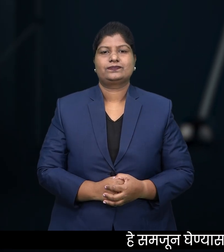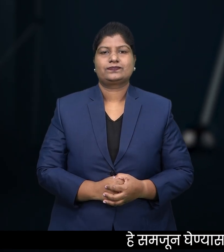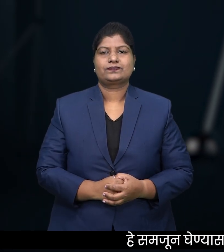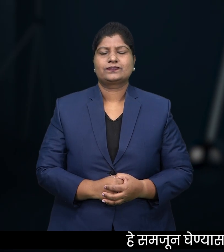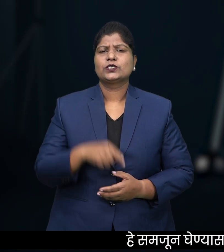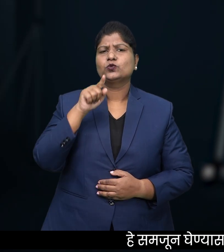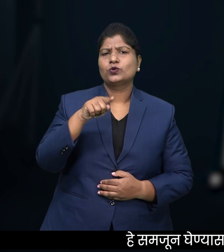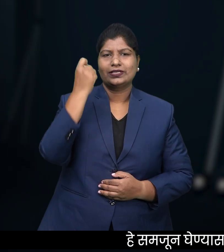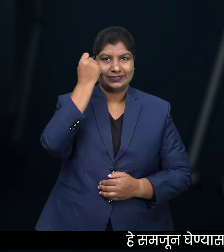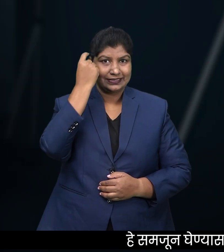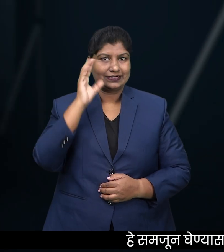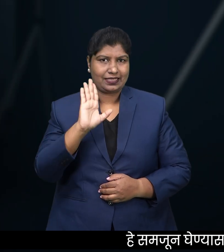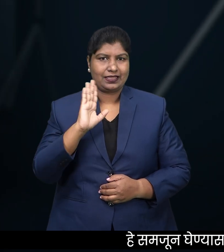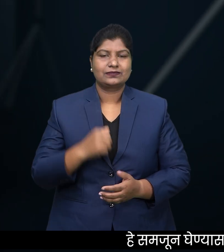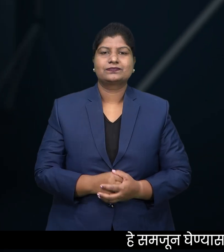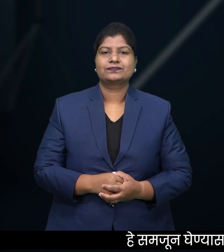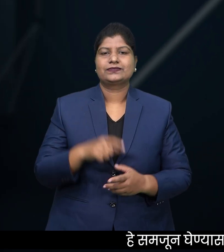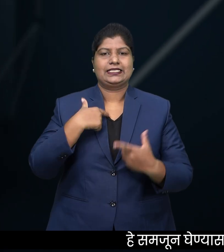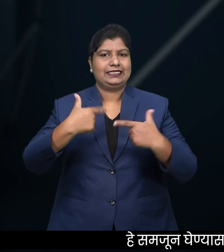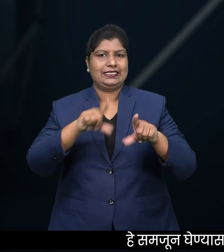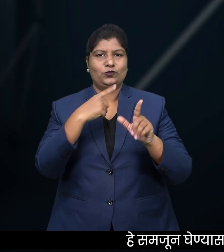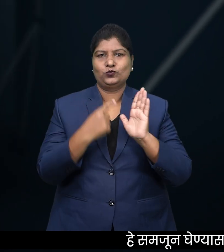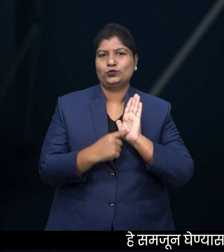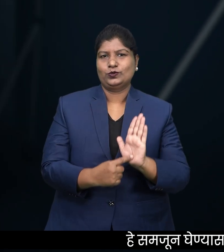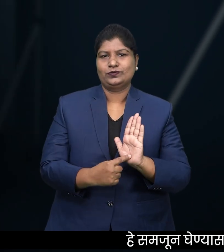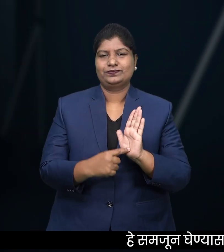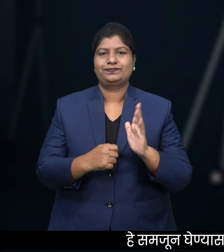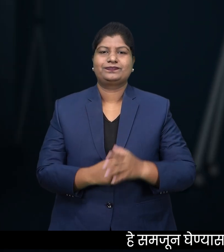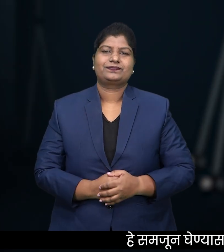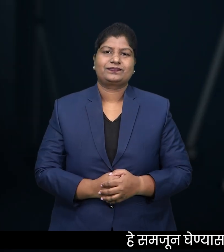हे समजून घेण्यासाठी आपण एक कृती करूया.